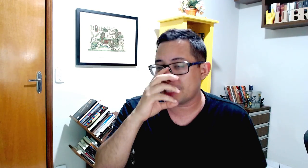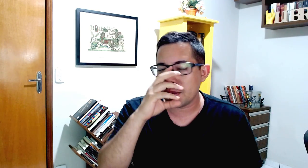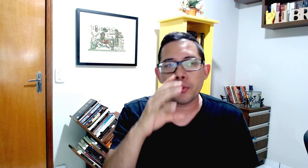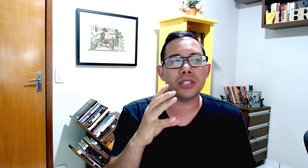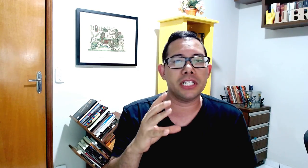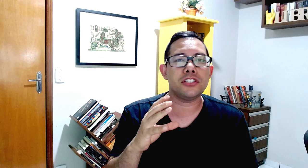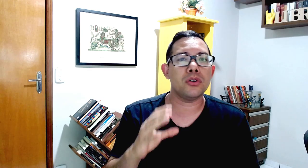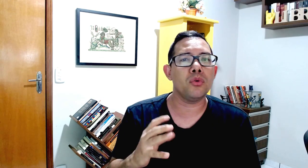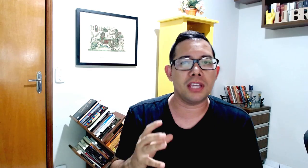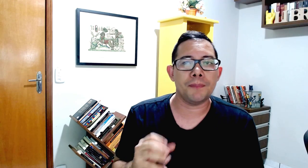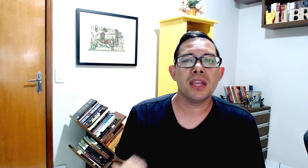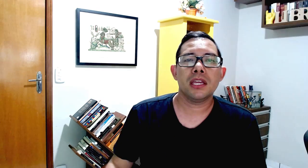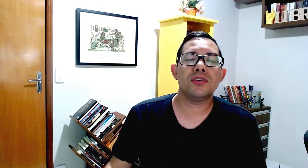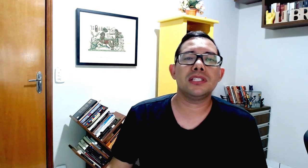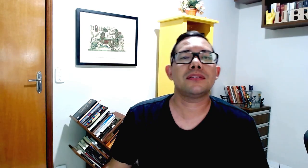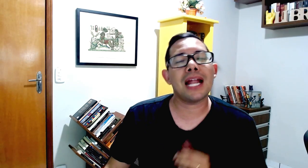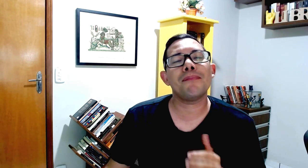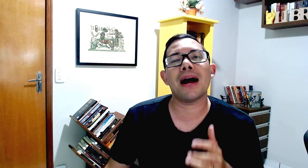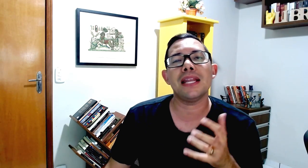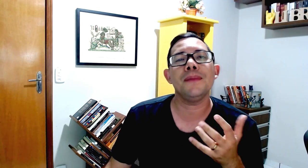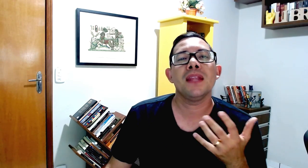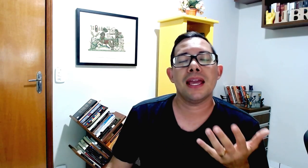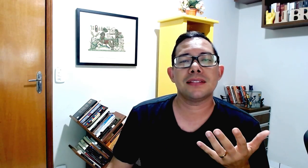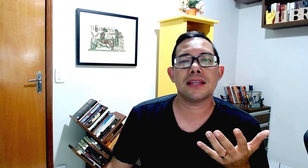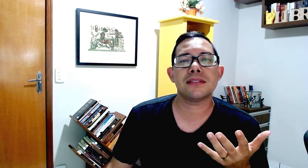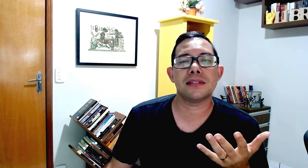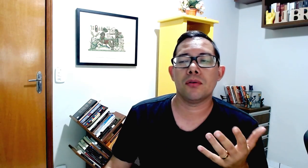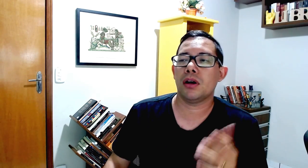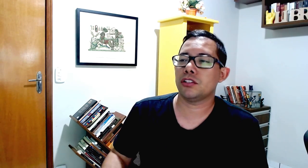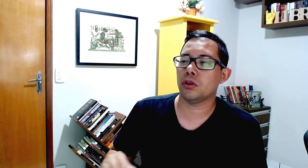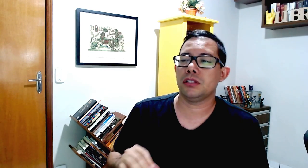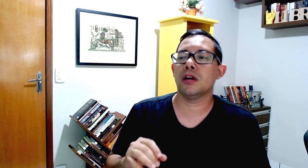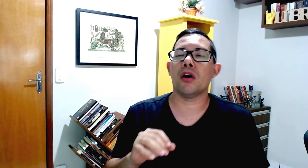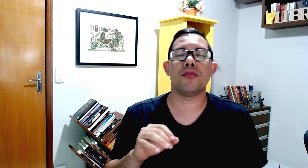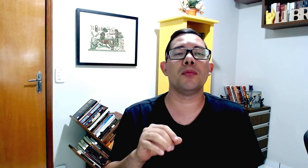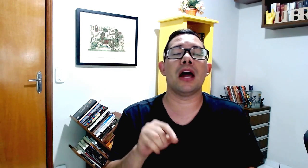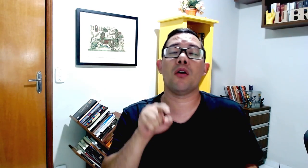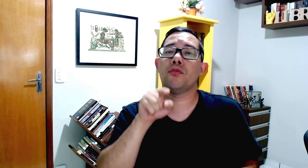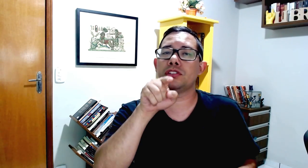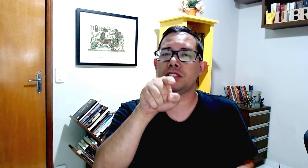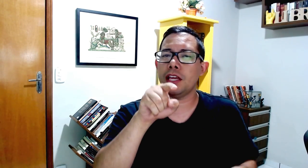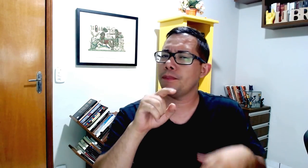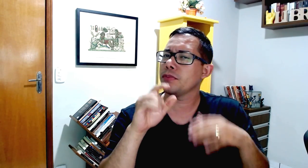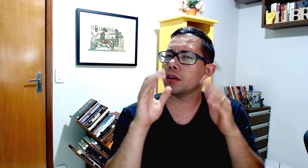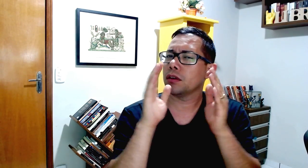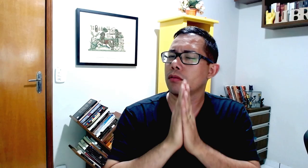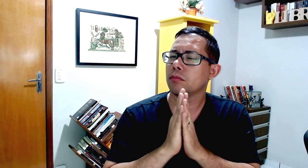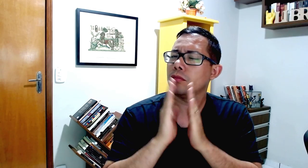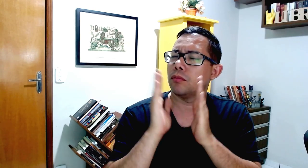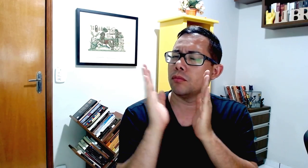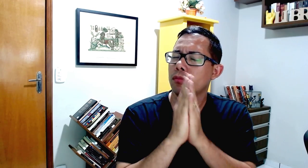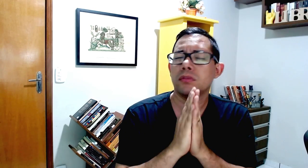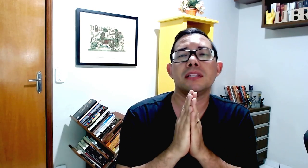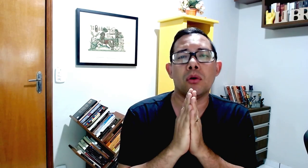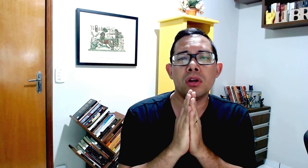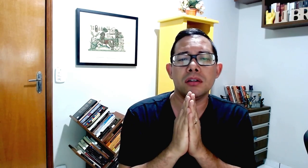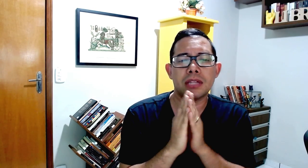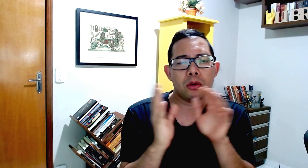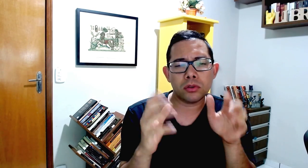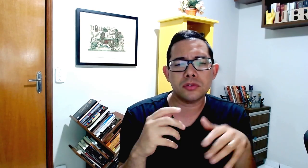ele é importante o que você trabalha essa questão Olha só Então vamos lá você E você tá orando tá